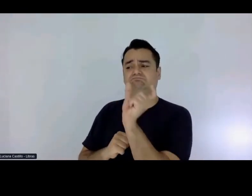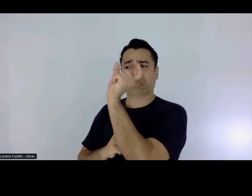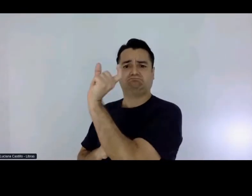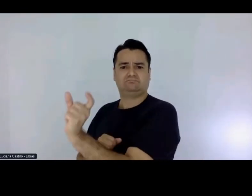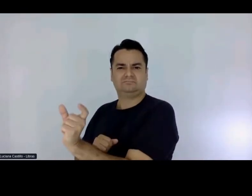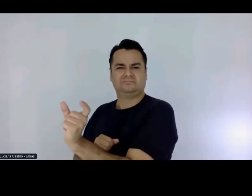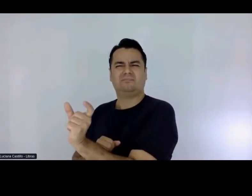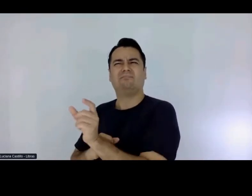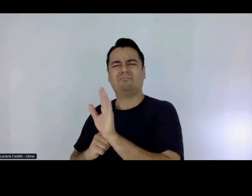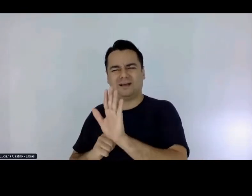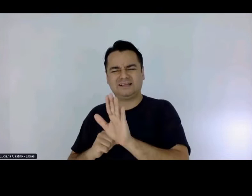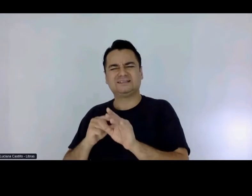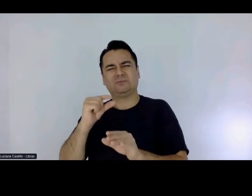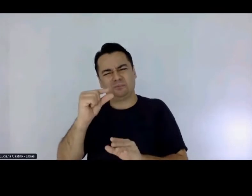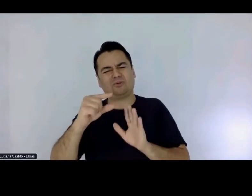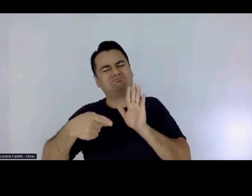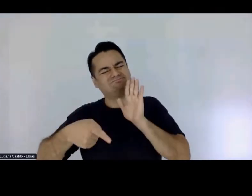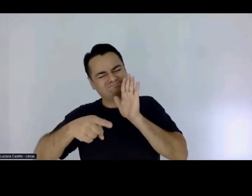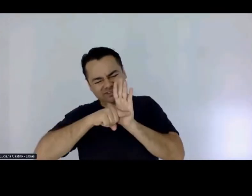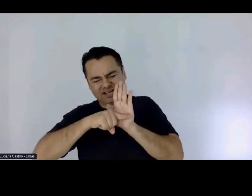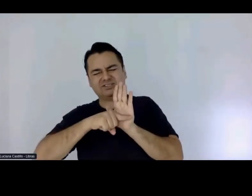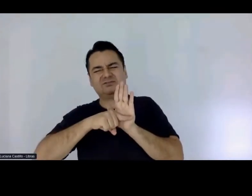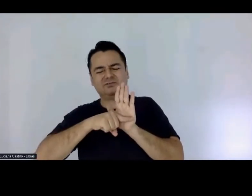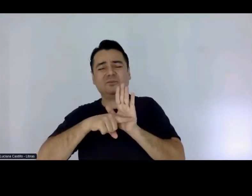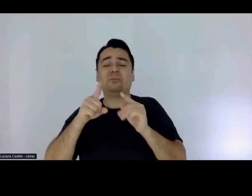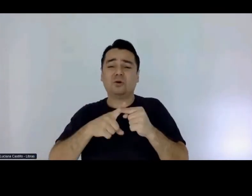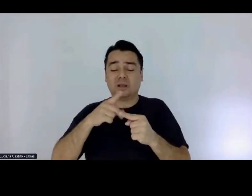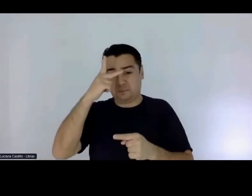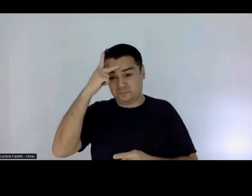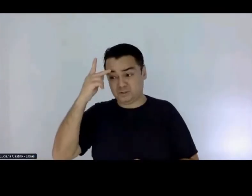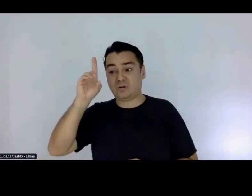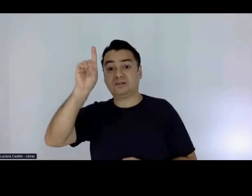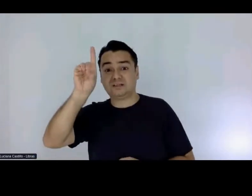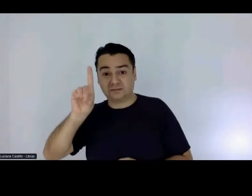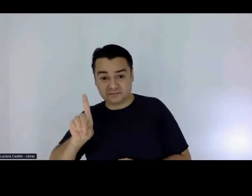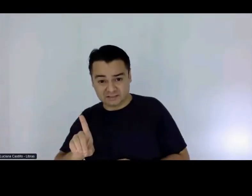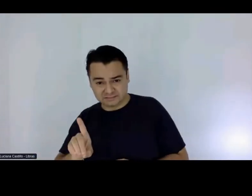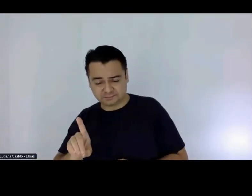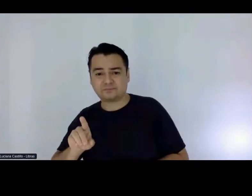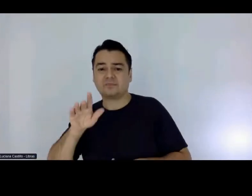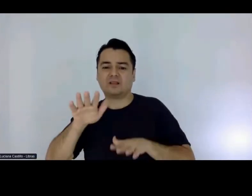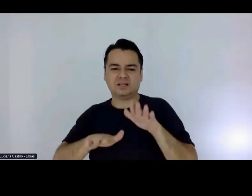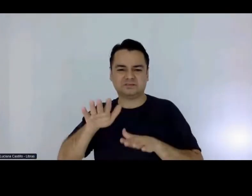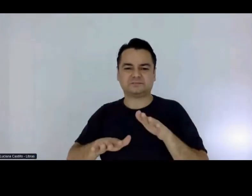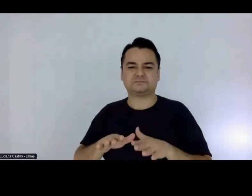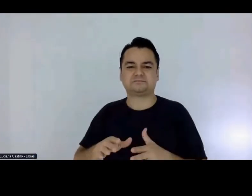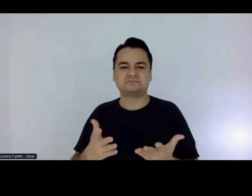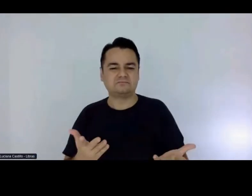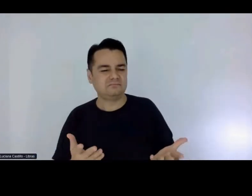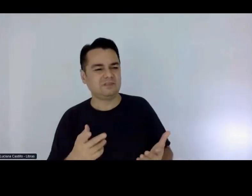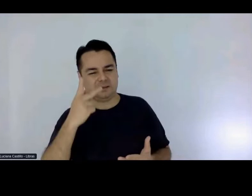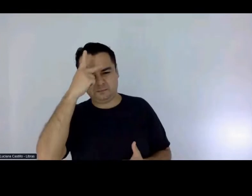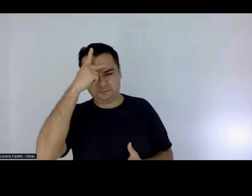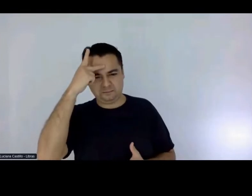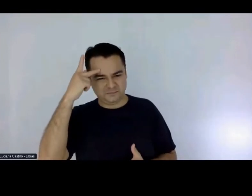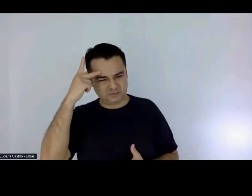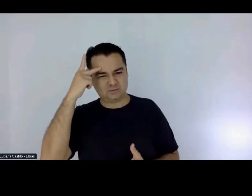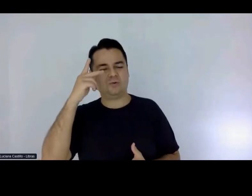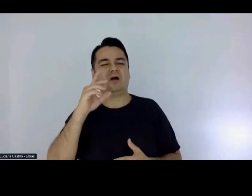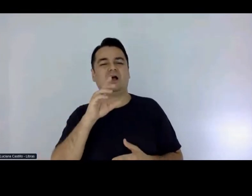negativa, e as pessoas, mesmo as pessoas com deficiência, muitas vezes param de se chamar pessoas